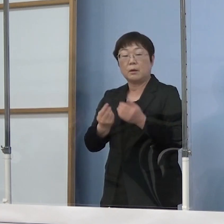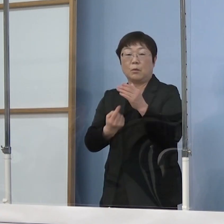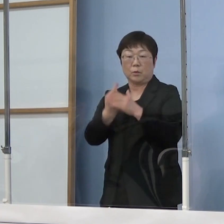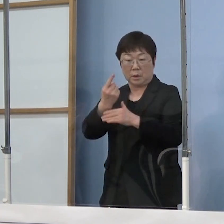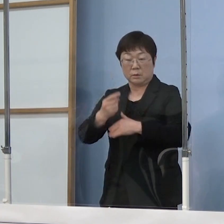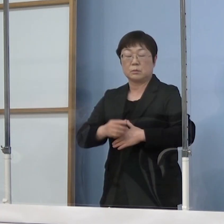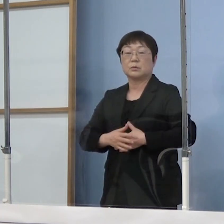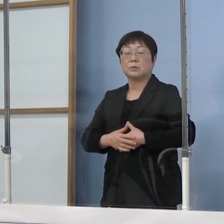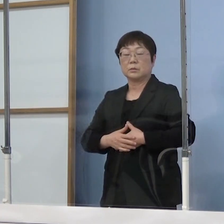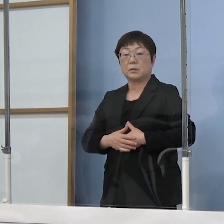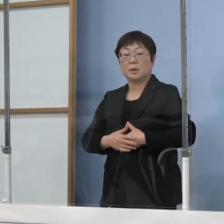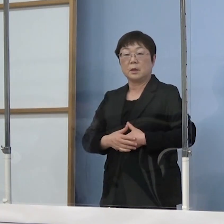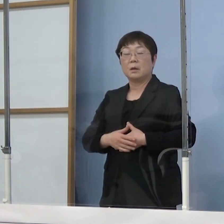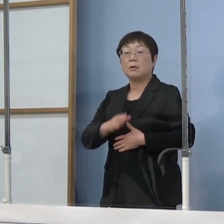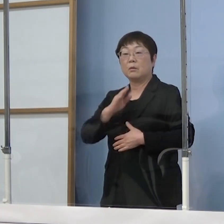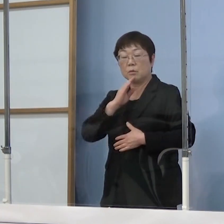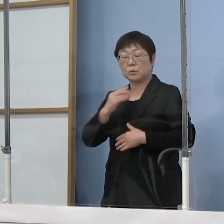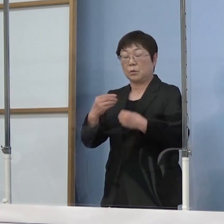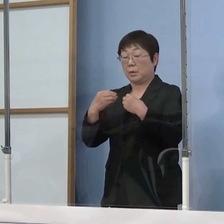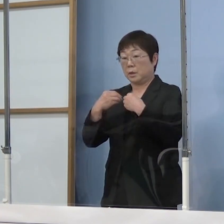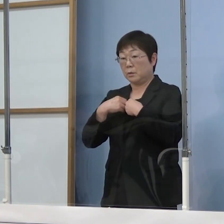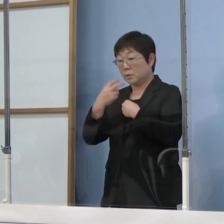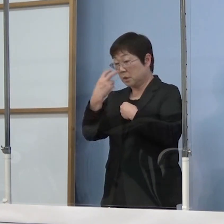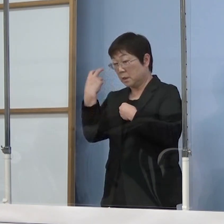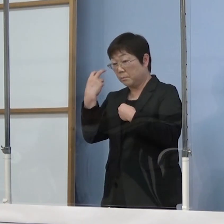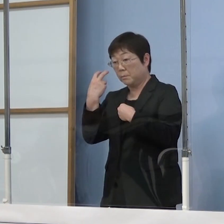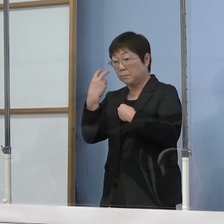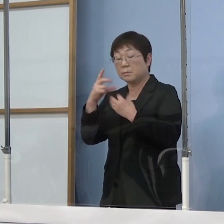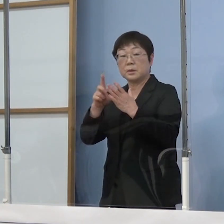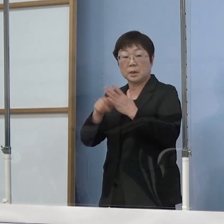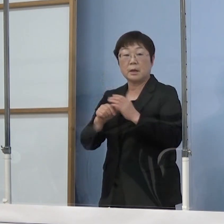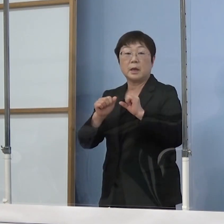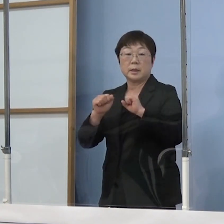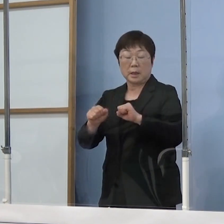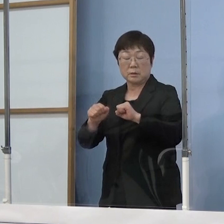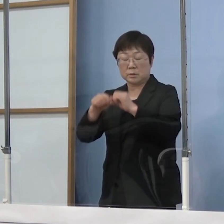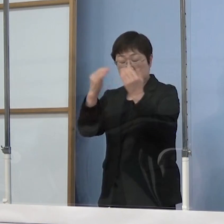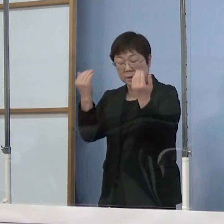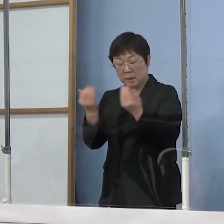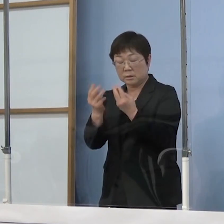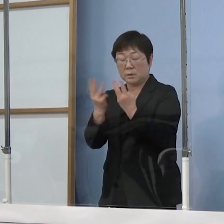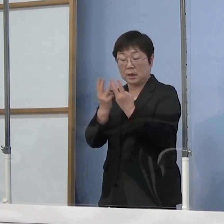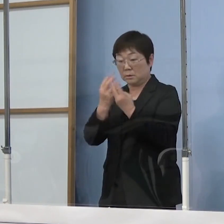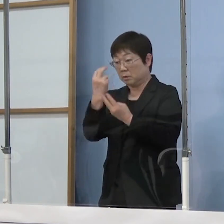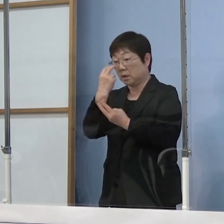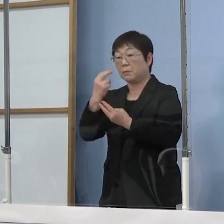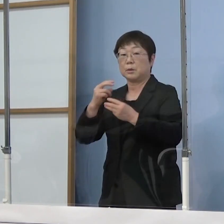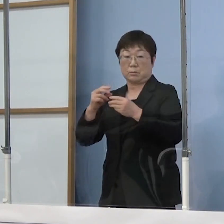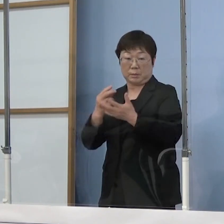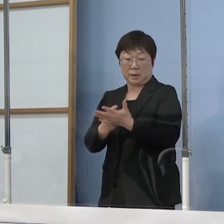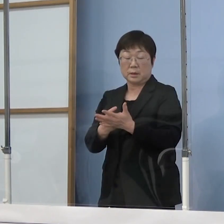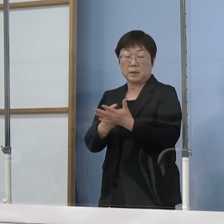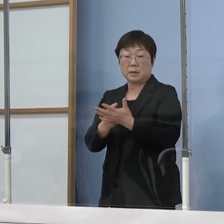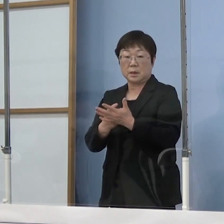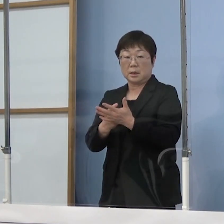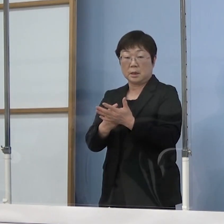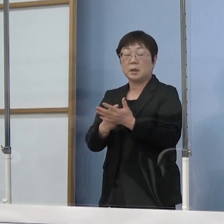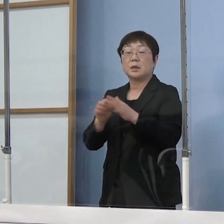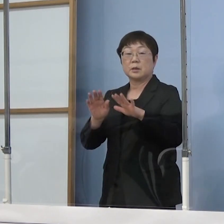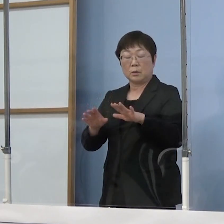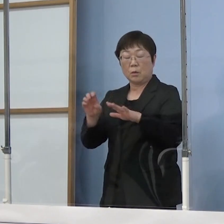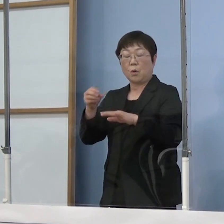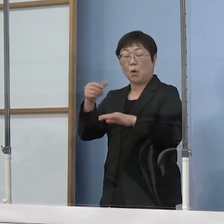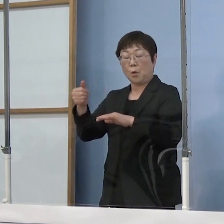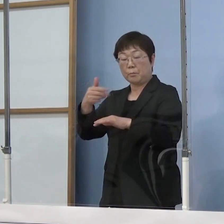、まあ、本来は陽性の人が出た場合、いや全数調査やるという話なんですが、今日尾身座長さんの方